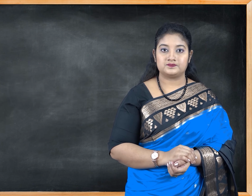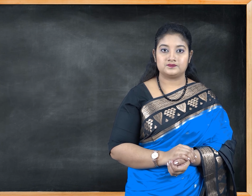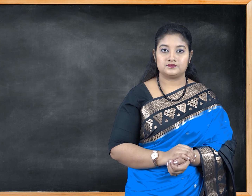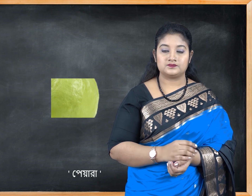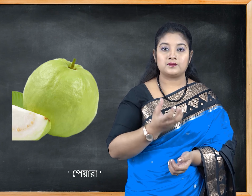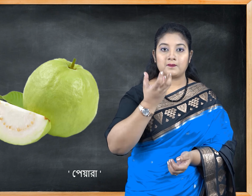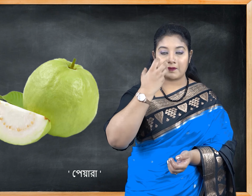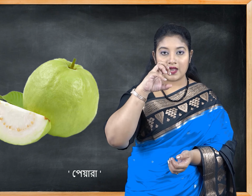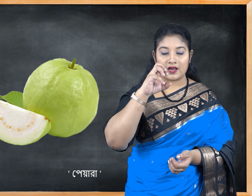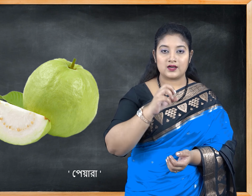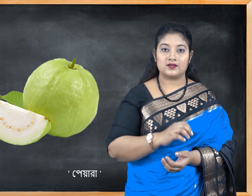পেয়ারা,